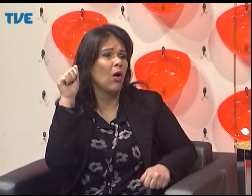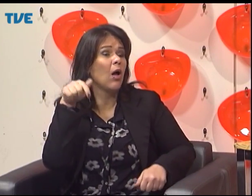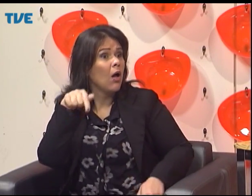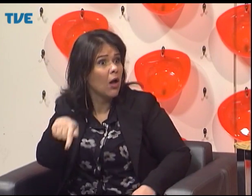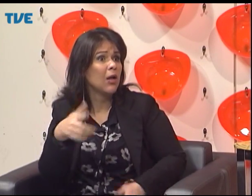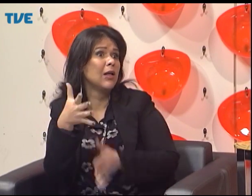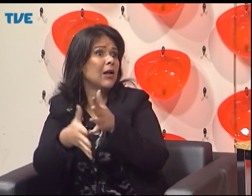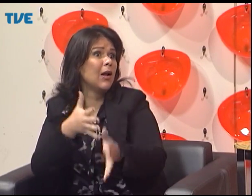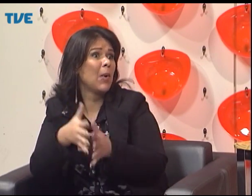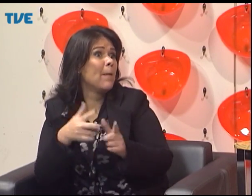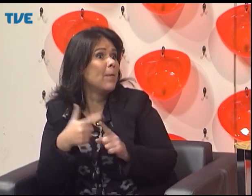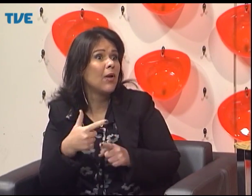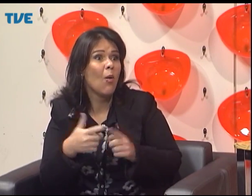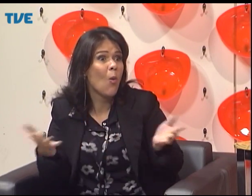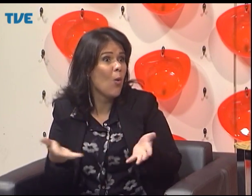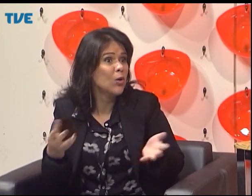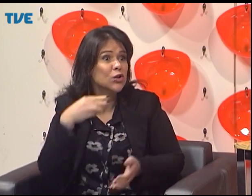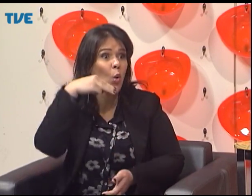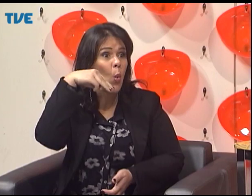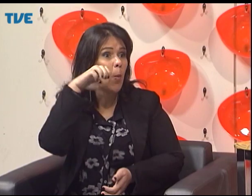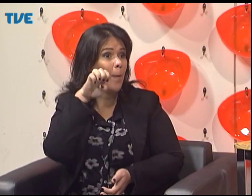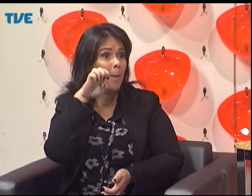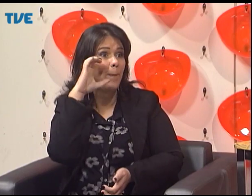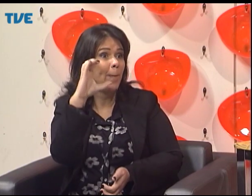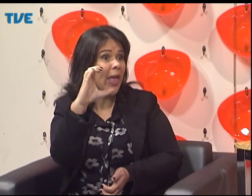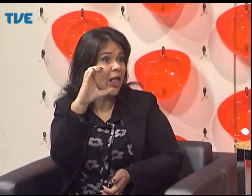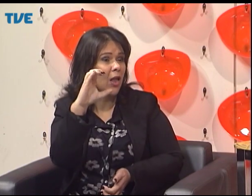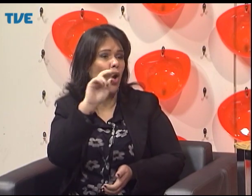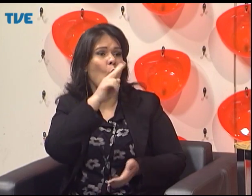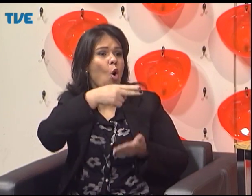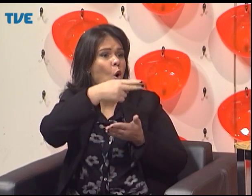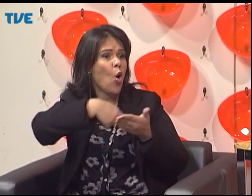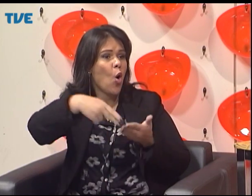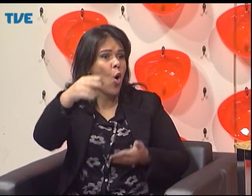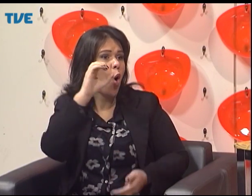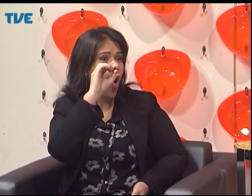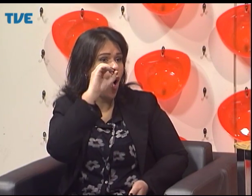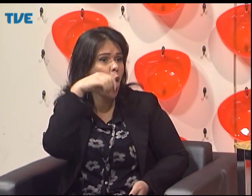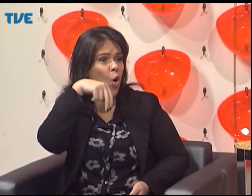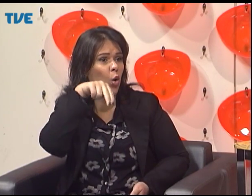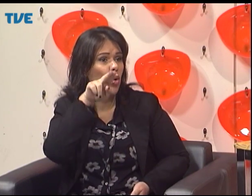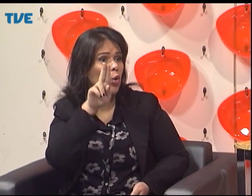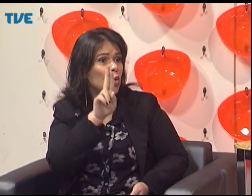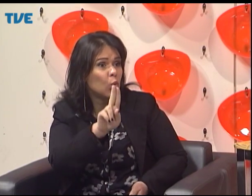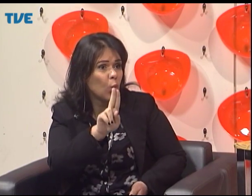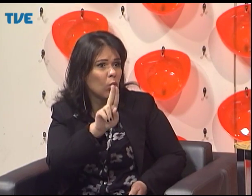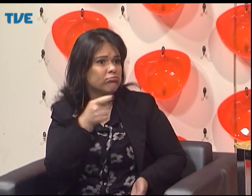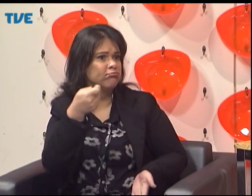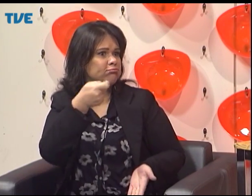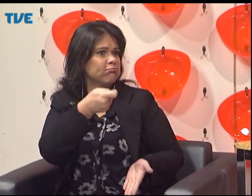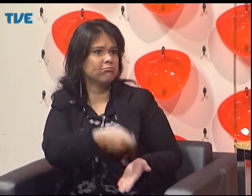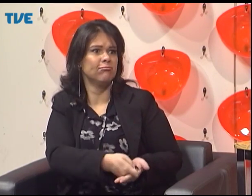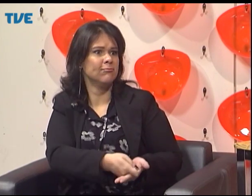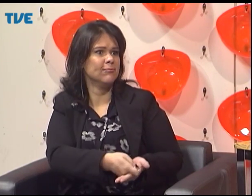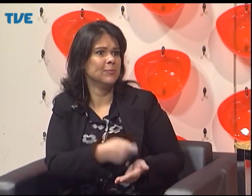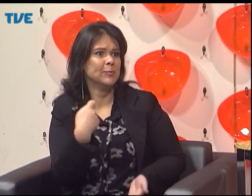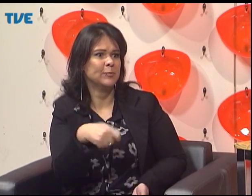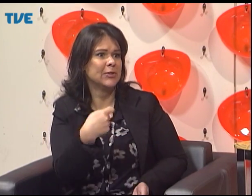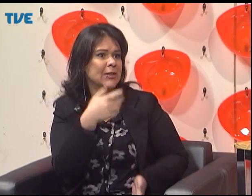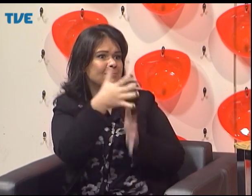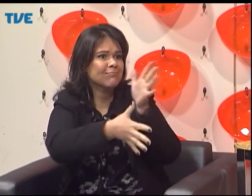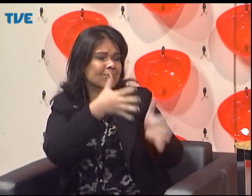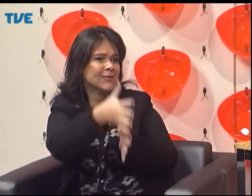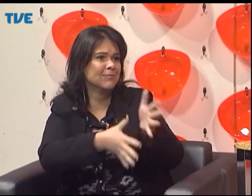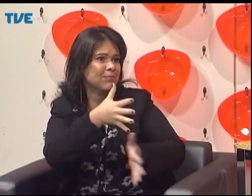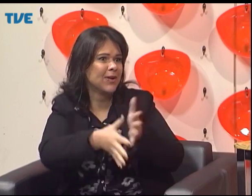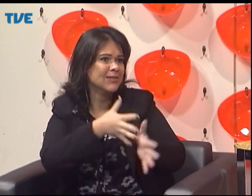estudam inglês, espanhol, a Libras deveria estar no dia a dia dessas pessoas. Depois da Convenção da ONU, que